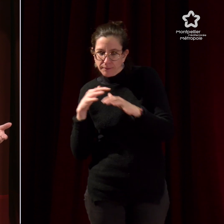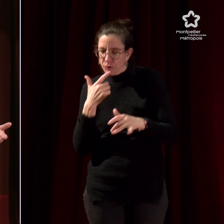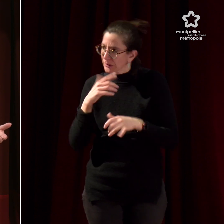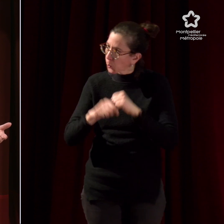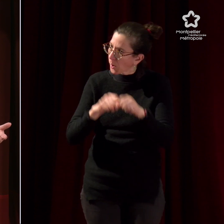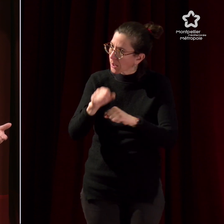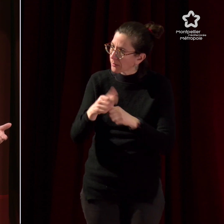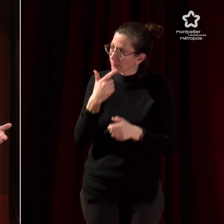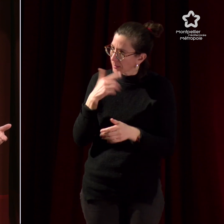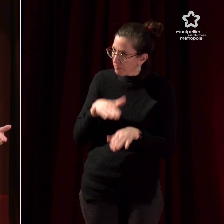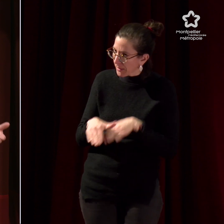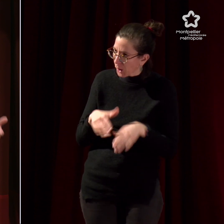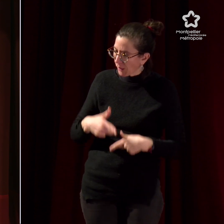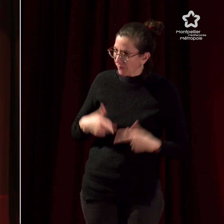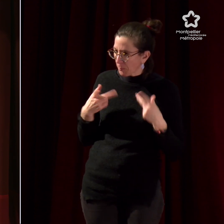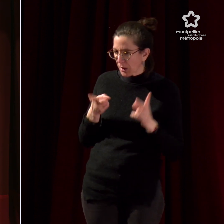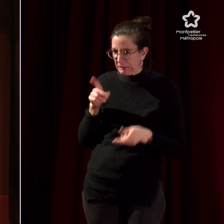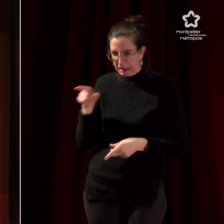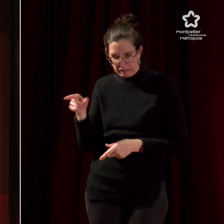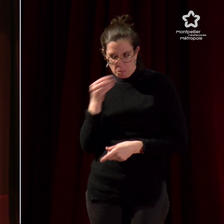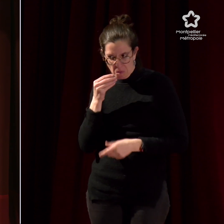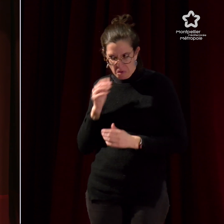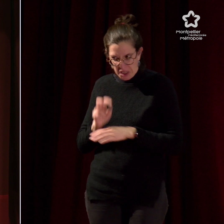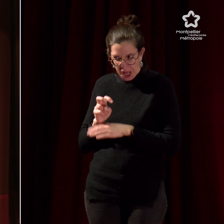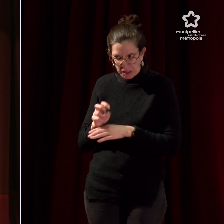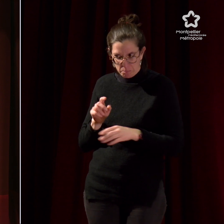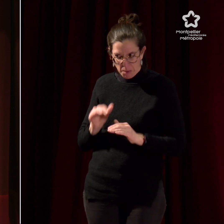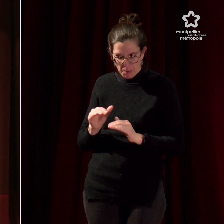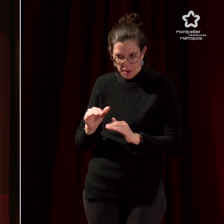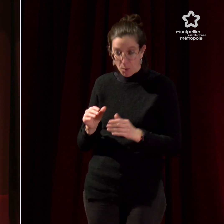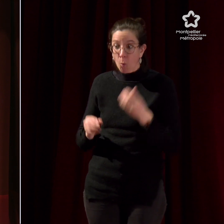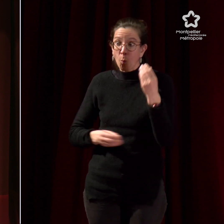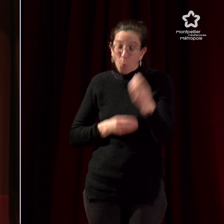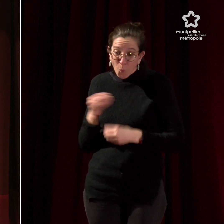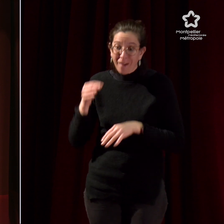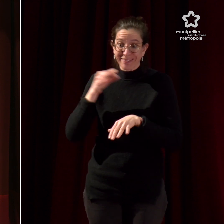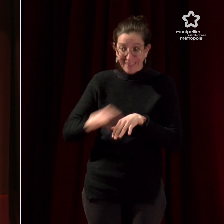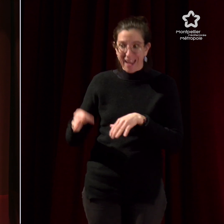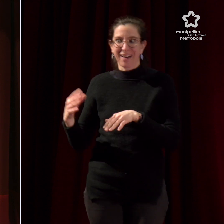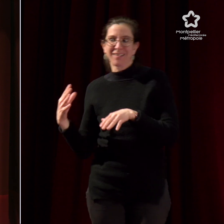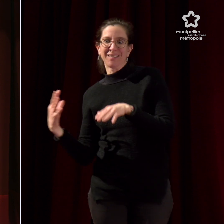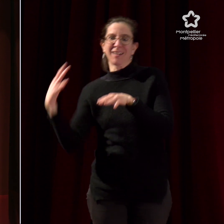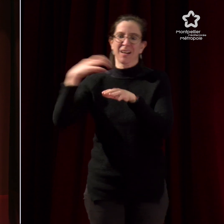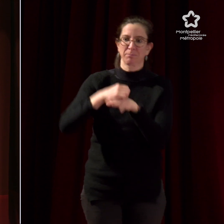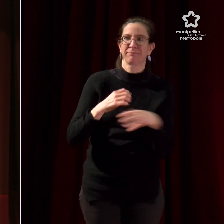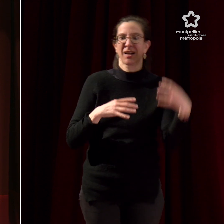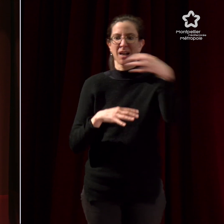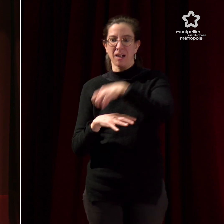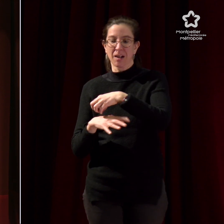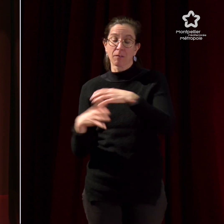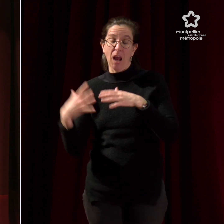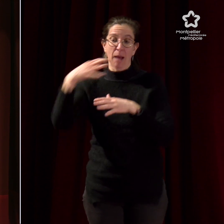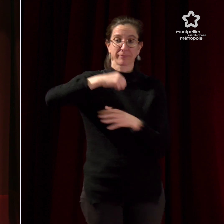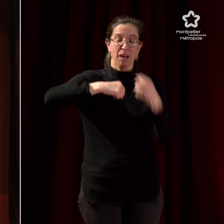changer de mode de vie. Ou est-ce qu'il y a une colonisation par les terres? Et c'est pas encore